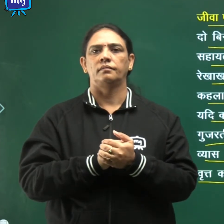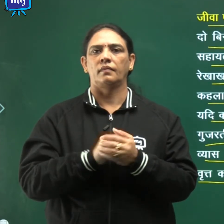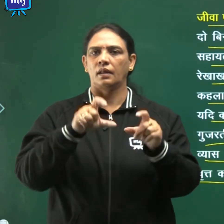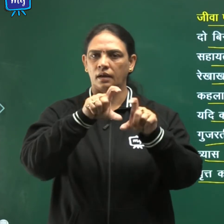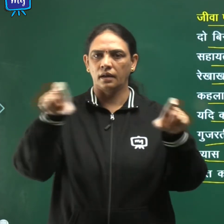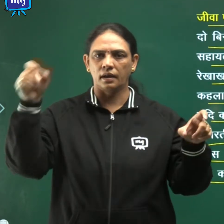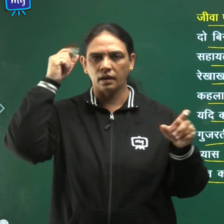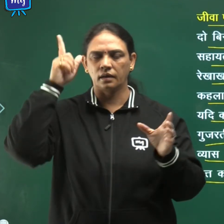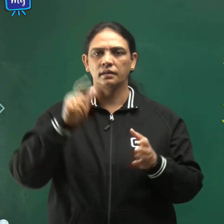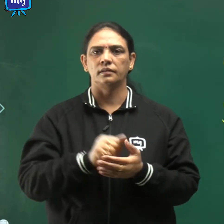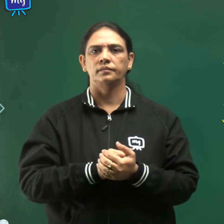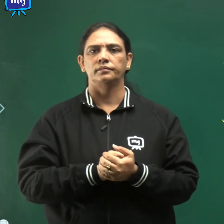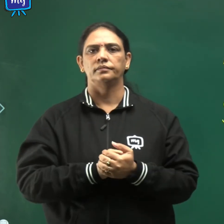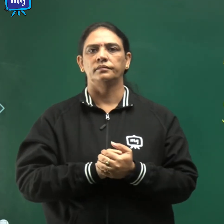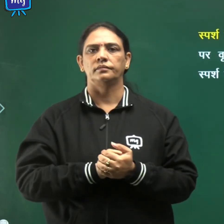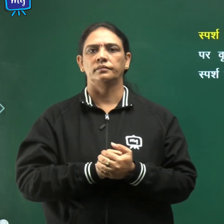समझ आ गया?